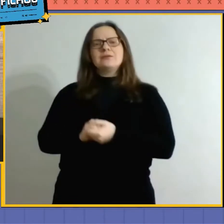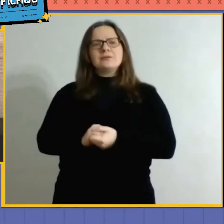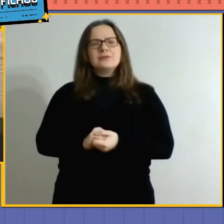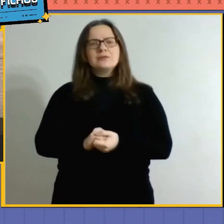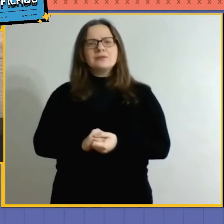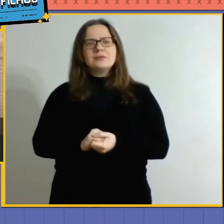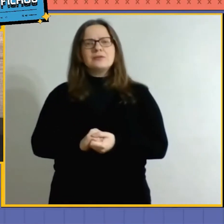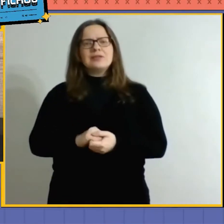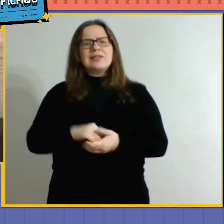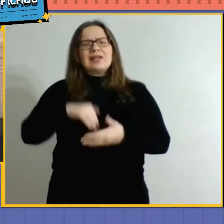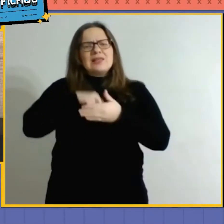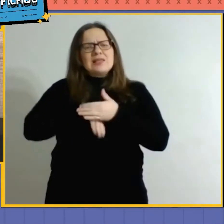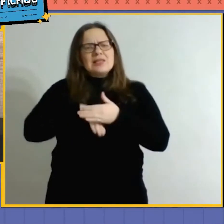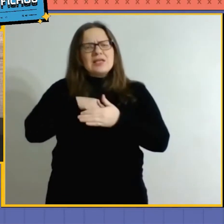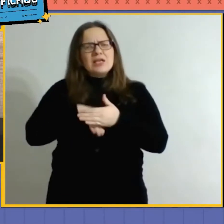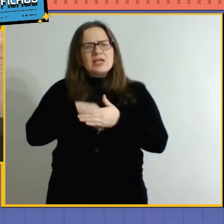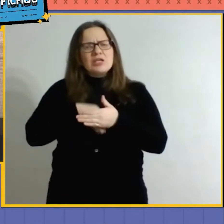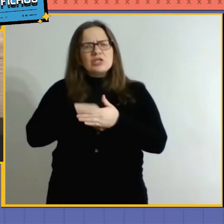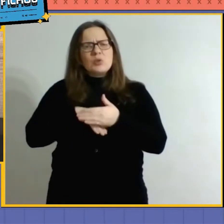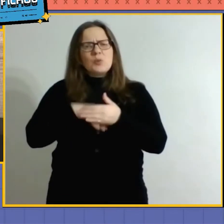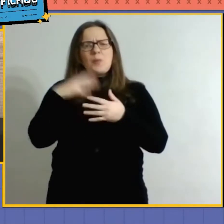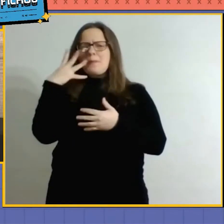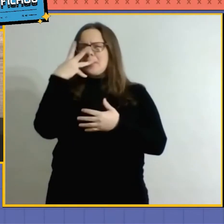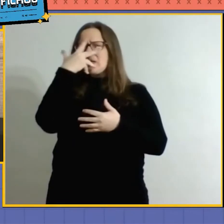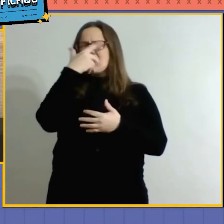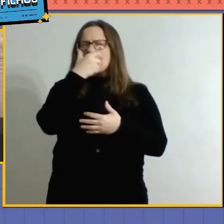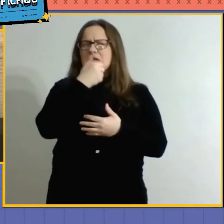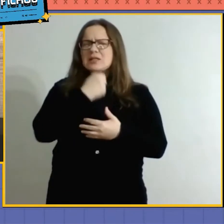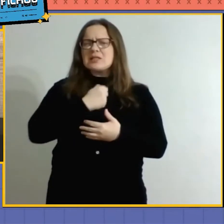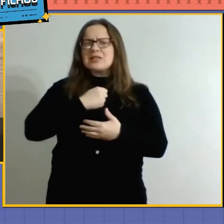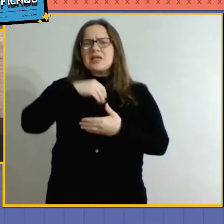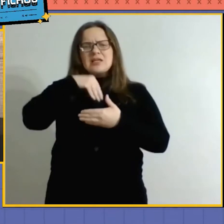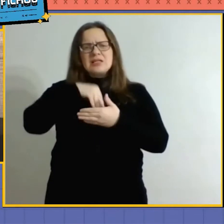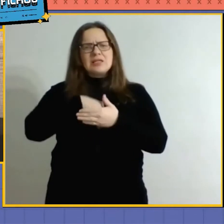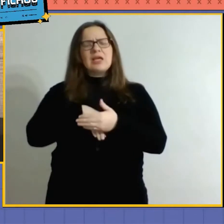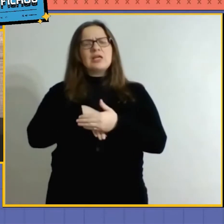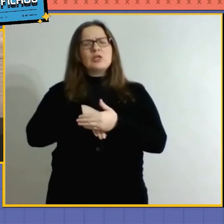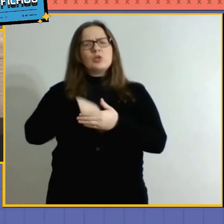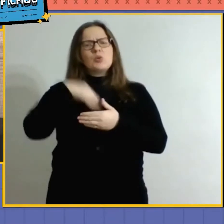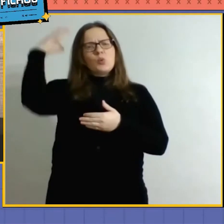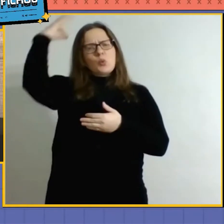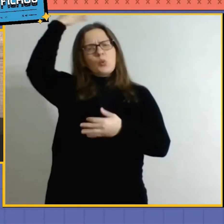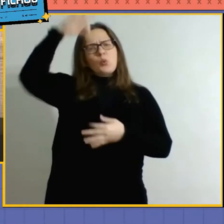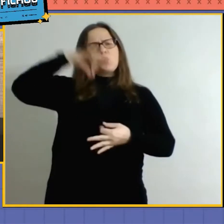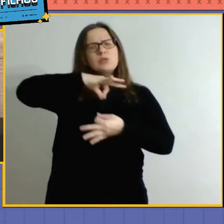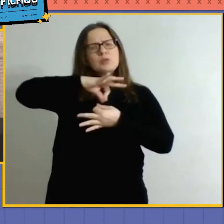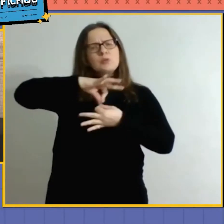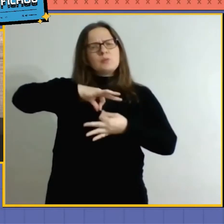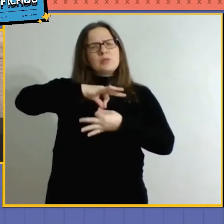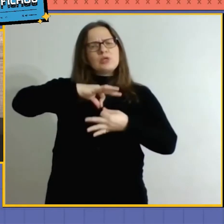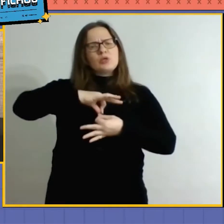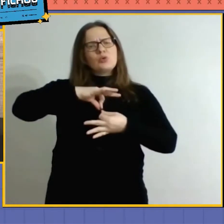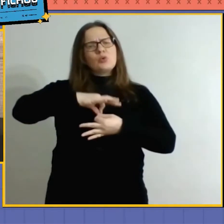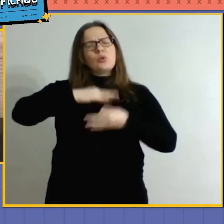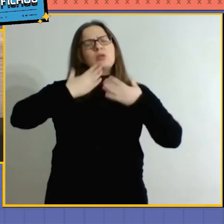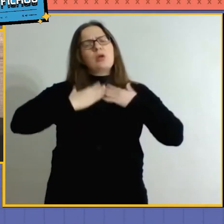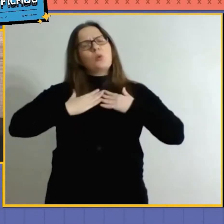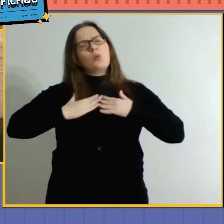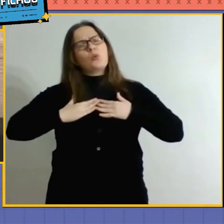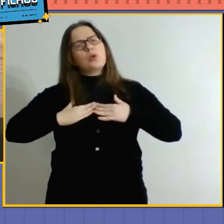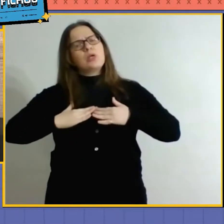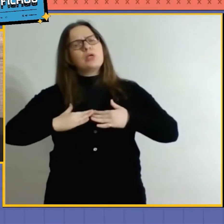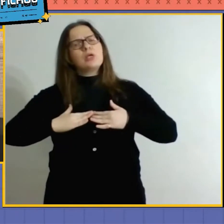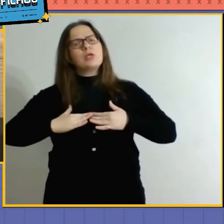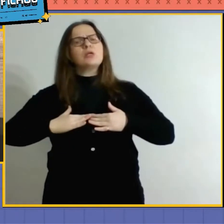interior uma beleza permanente de um espírito manso e tranquilo que é de grande valor diante de Deus